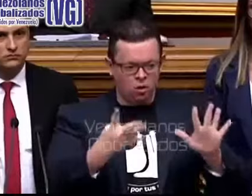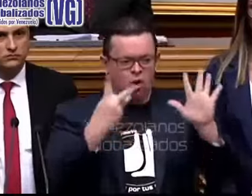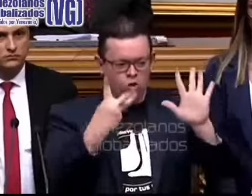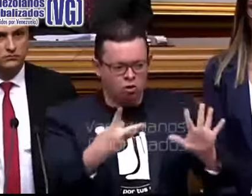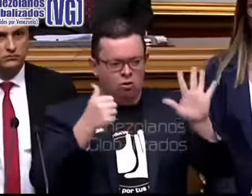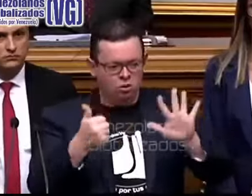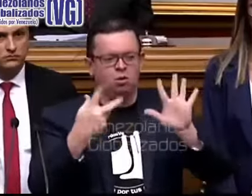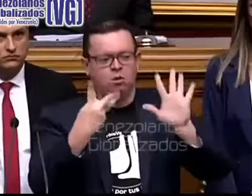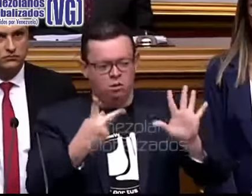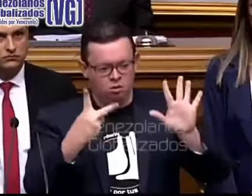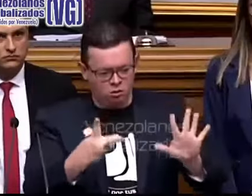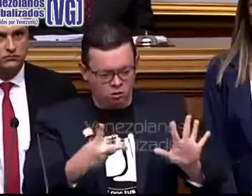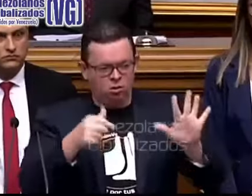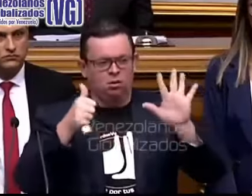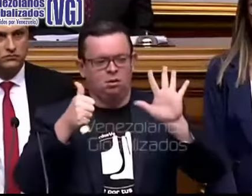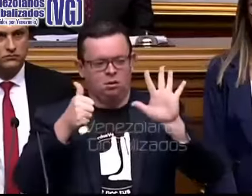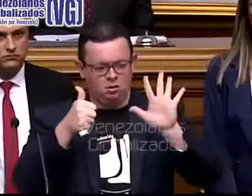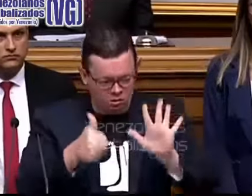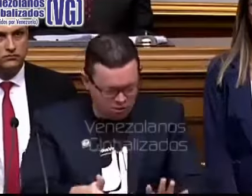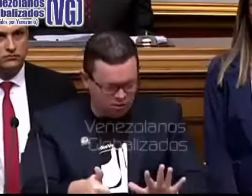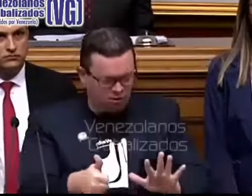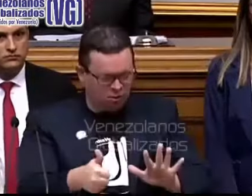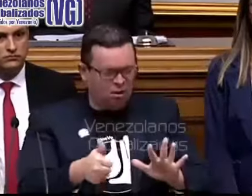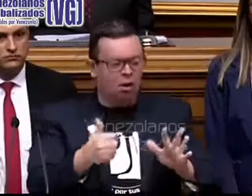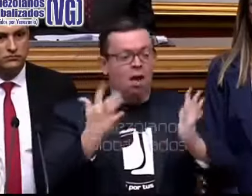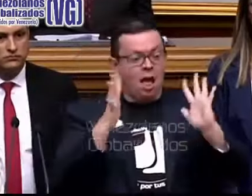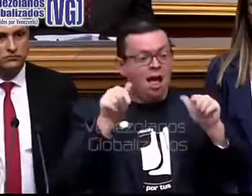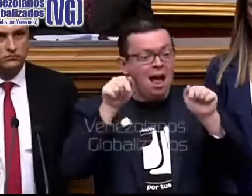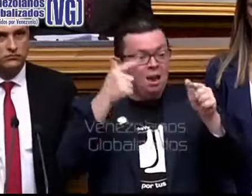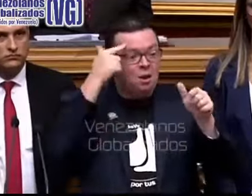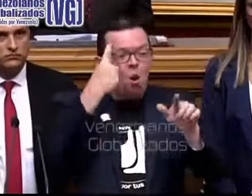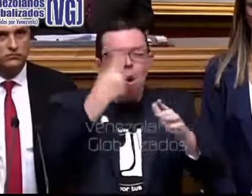1.454.854 tienen algún tipo de discapacidad.